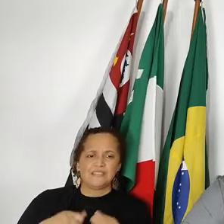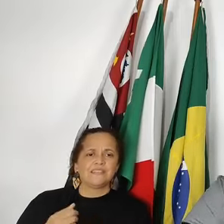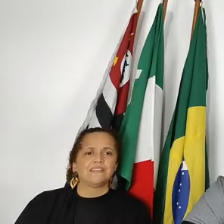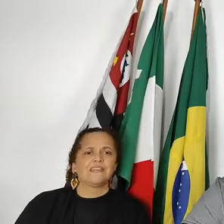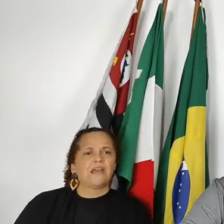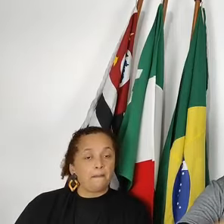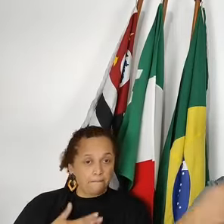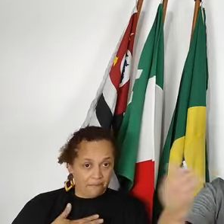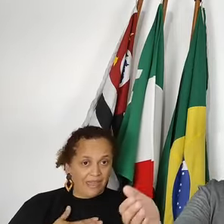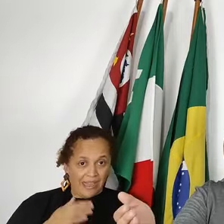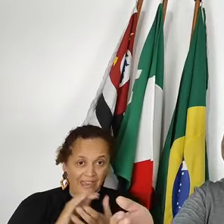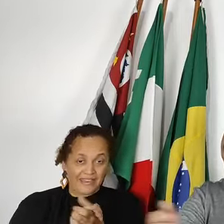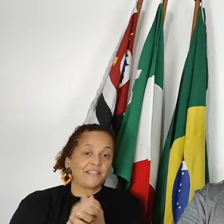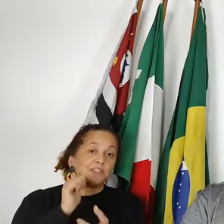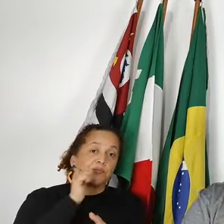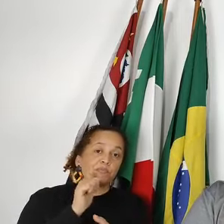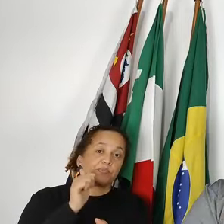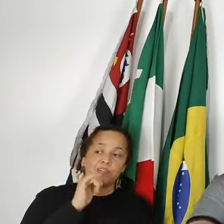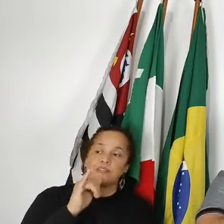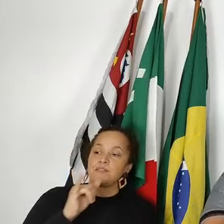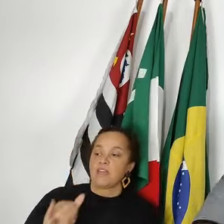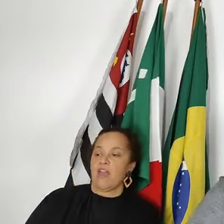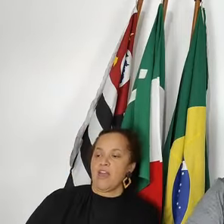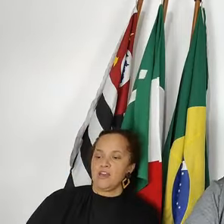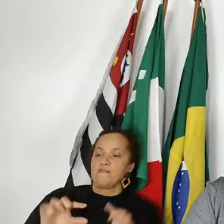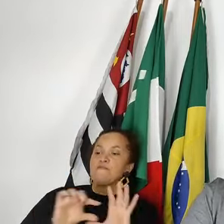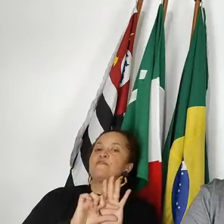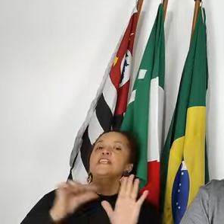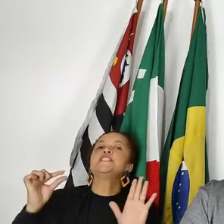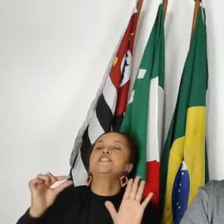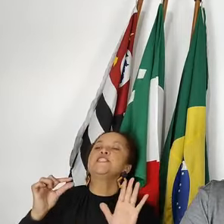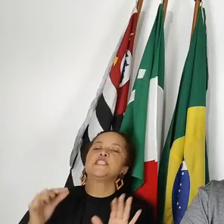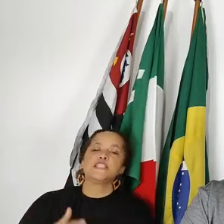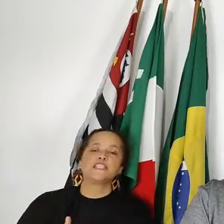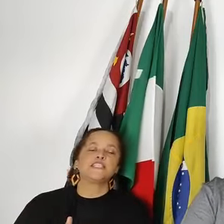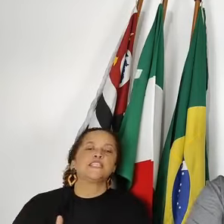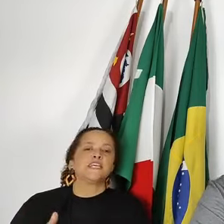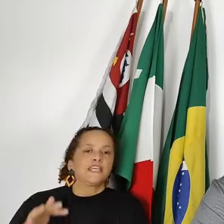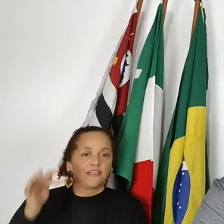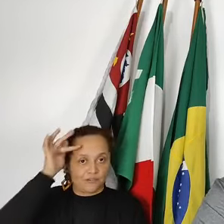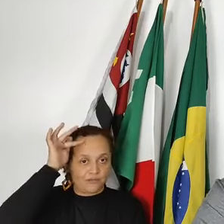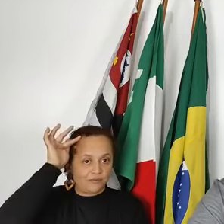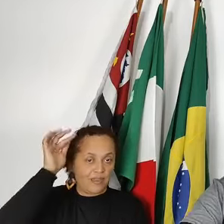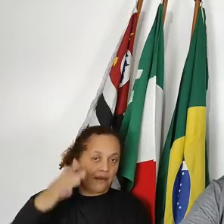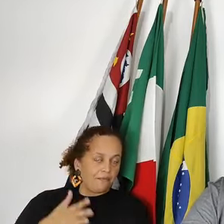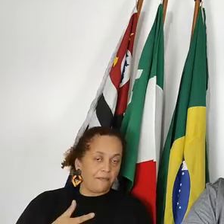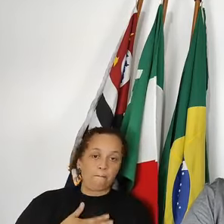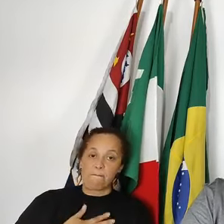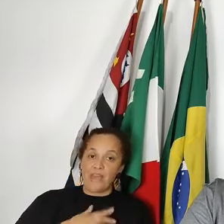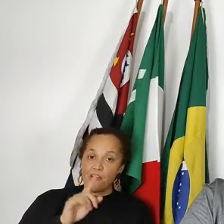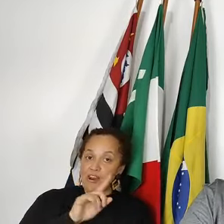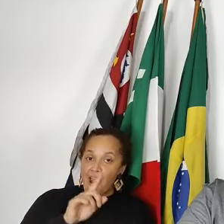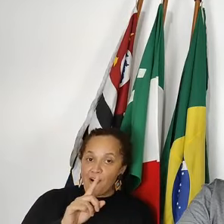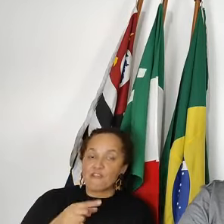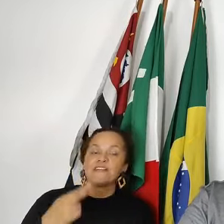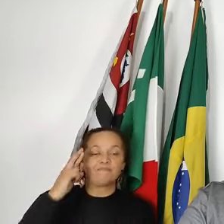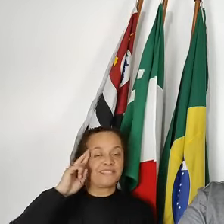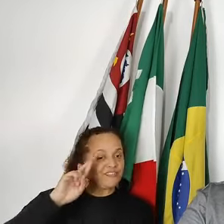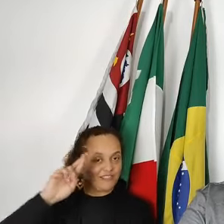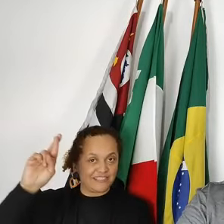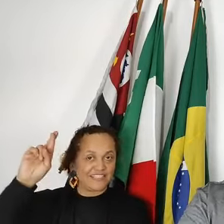esposa falar, é os versículos do Fernando. Na verdade, não é o nosso versículo, é do Senhor Jesus, que nos